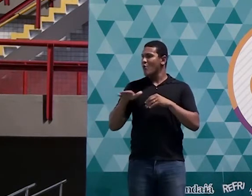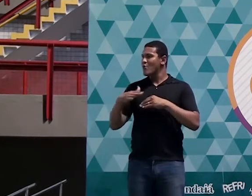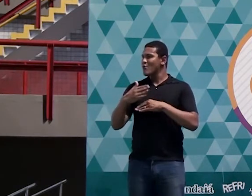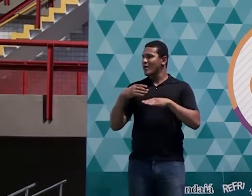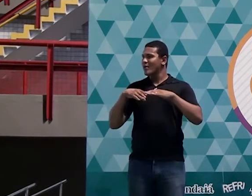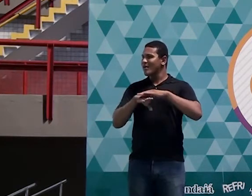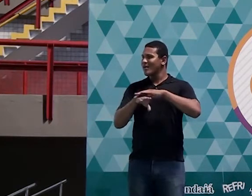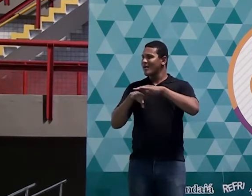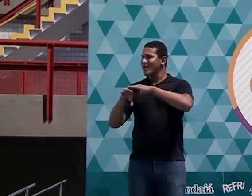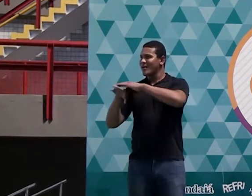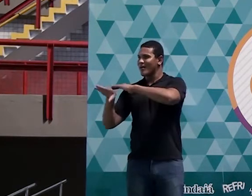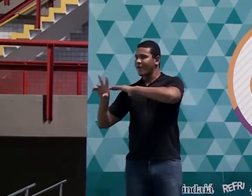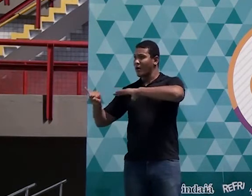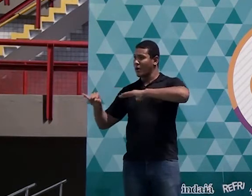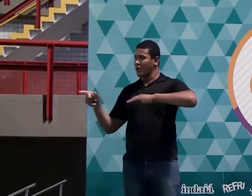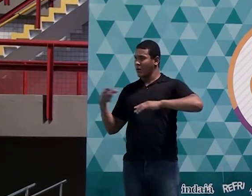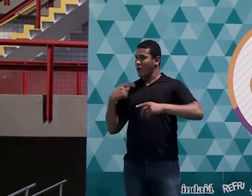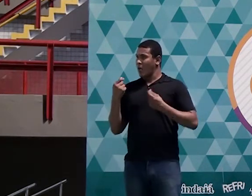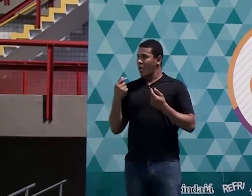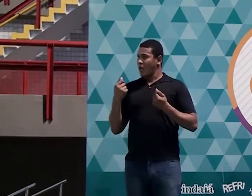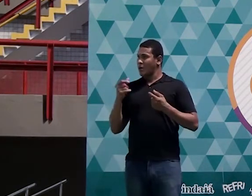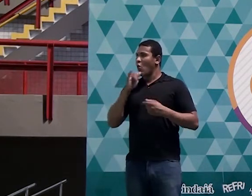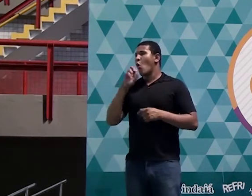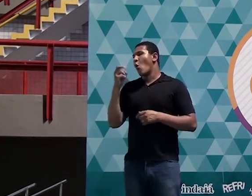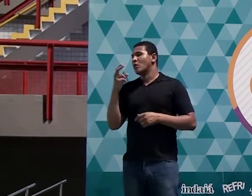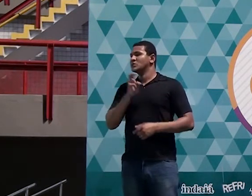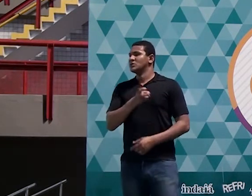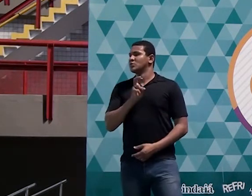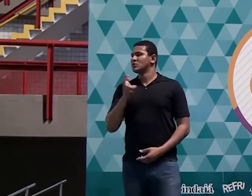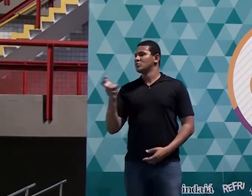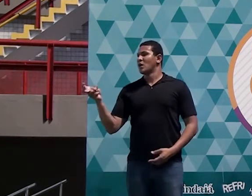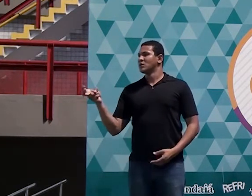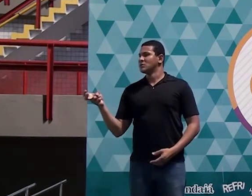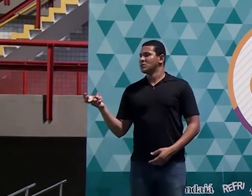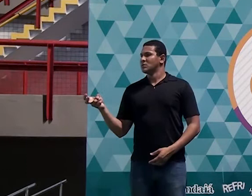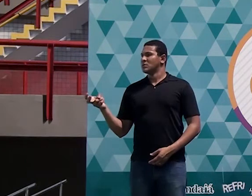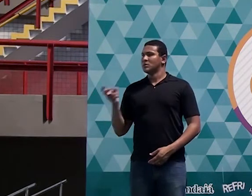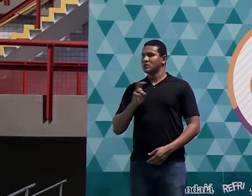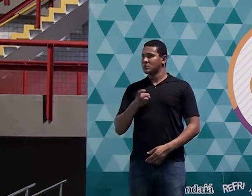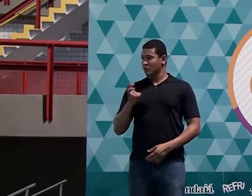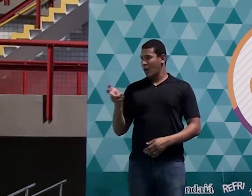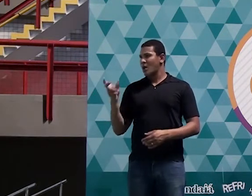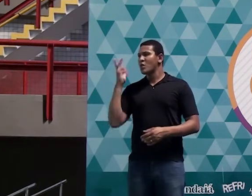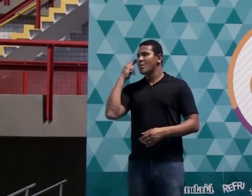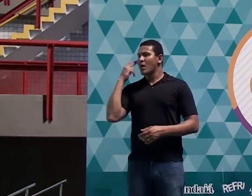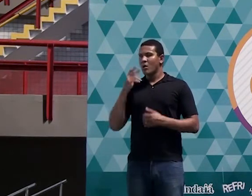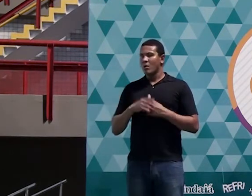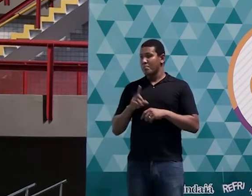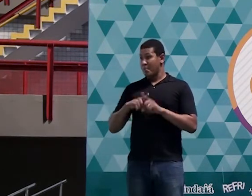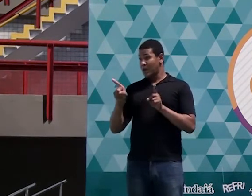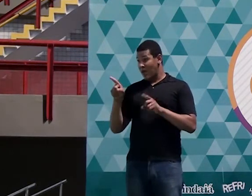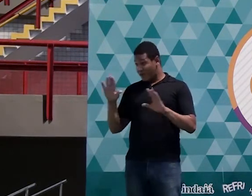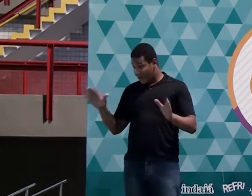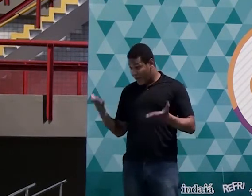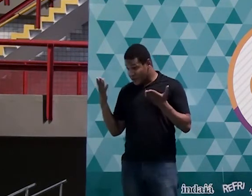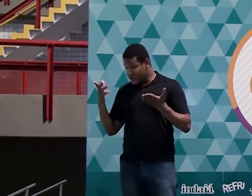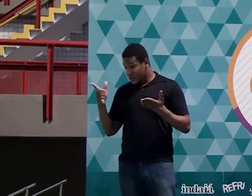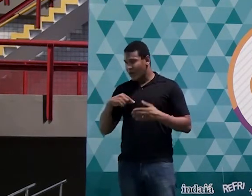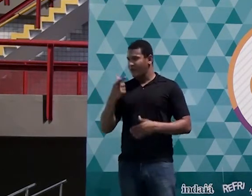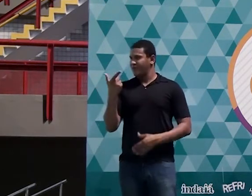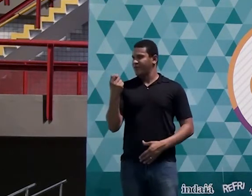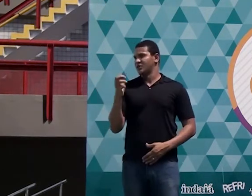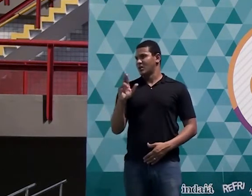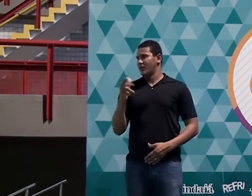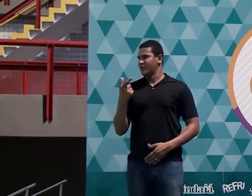Vai. Ou então o estacionamento era R$5, mas porque vai ter a festa, o estacionamento vai para quanto? 20. Não